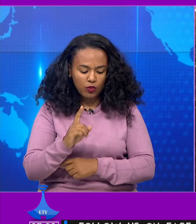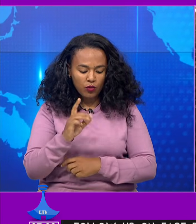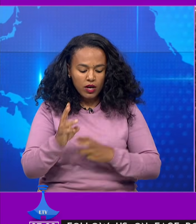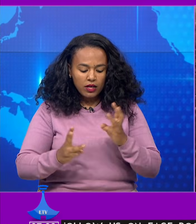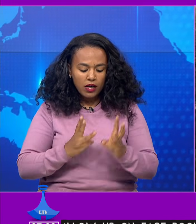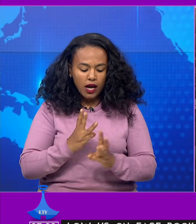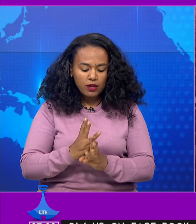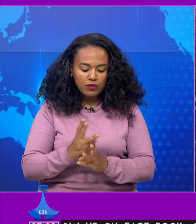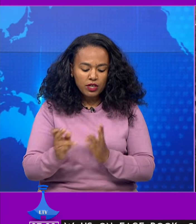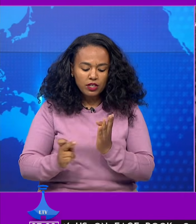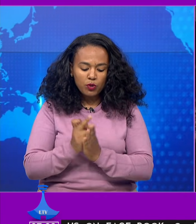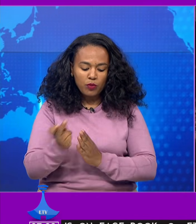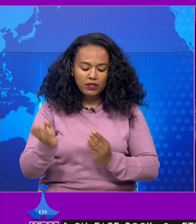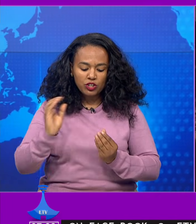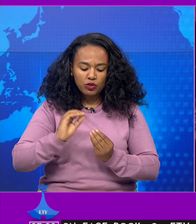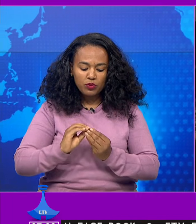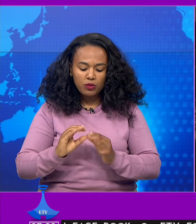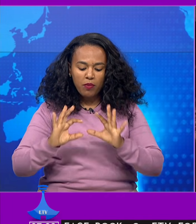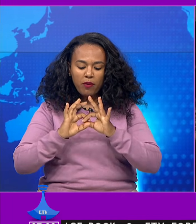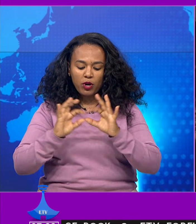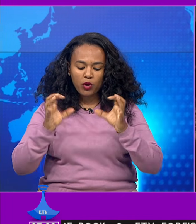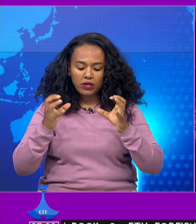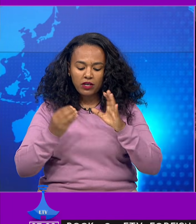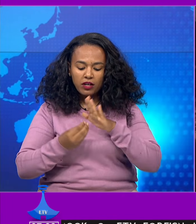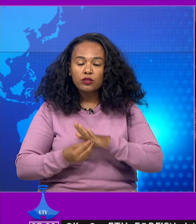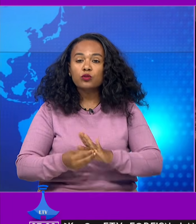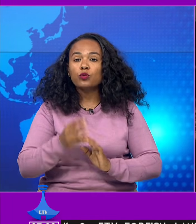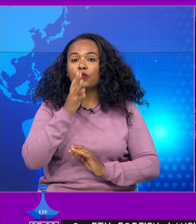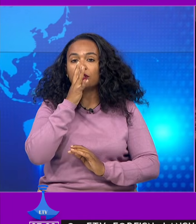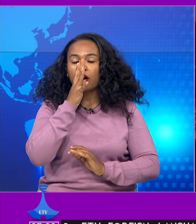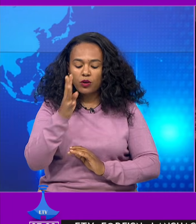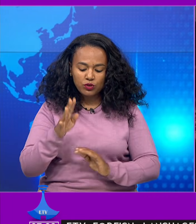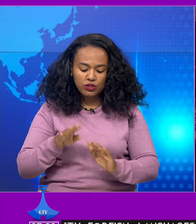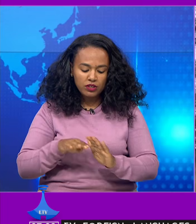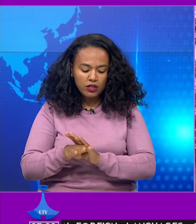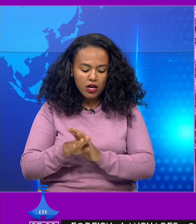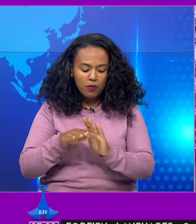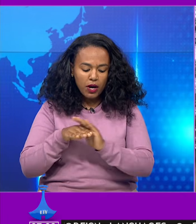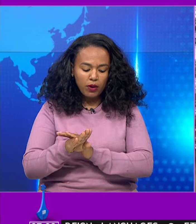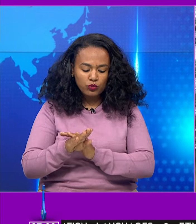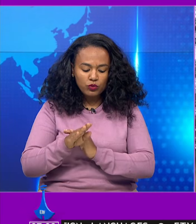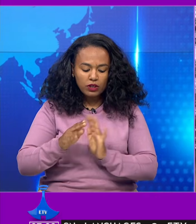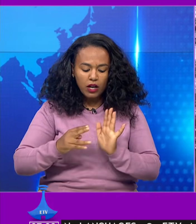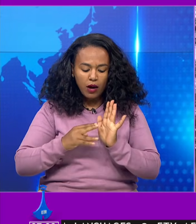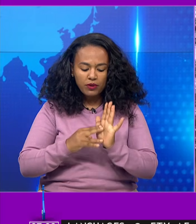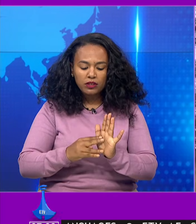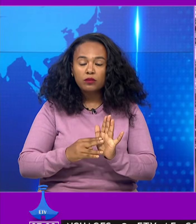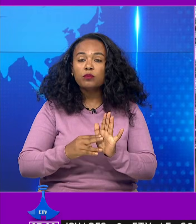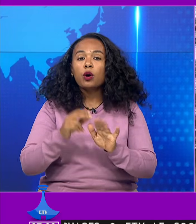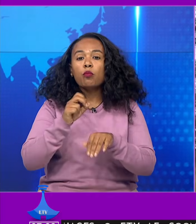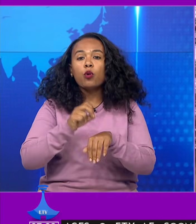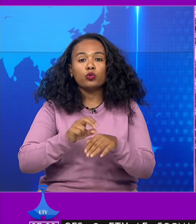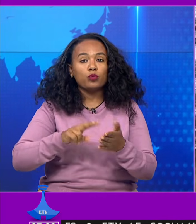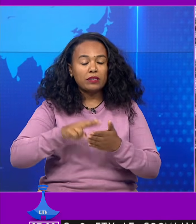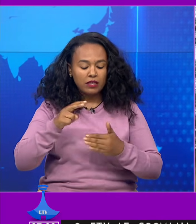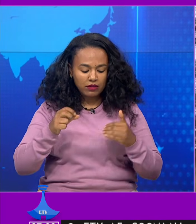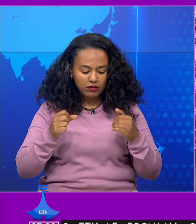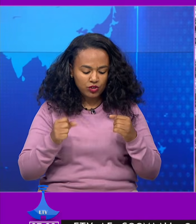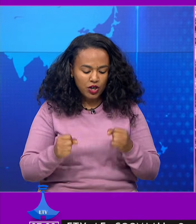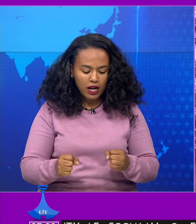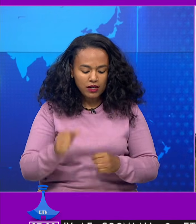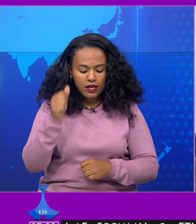ነው። የዓለም የዲፕሎማሲ ጭምር በማህበራዊ ሚዲያ ተጽዕኖ ፈጣሪዎች ስር መግባቱን ለአብነትም በወቅቱ